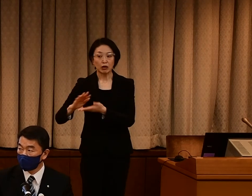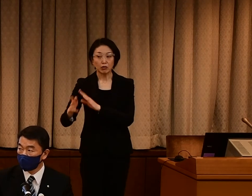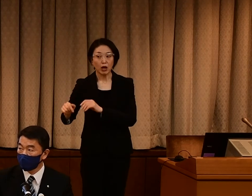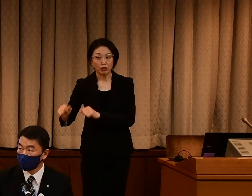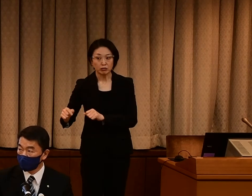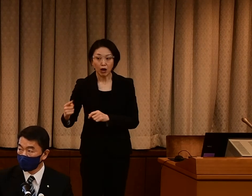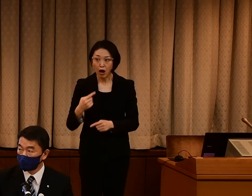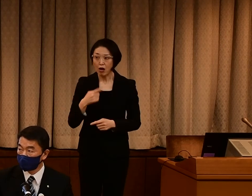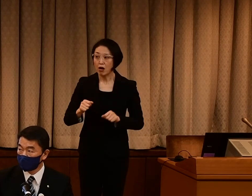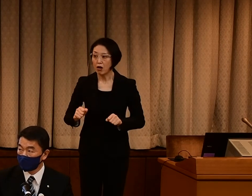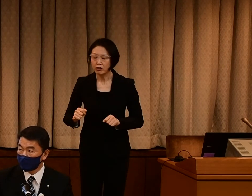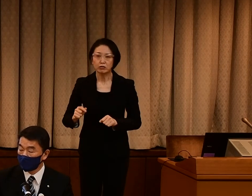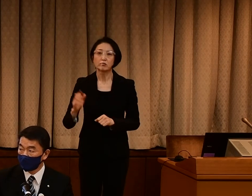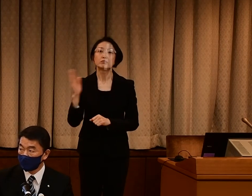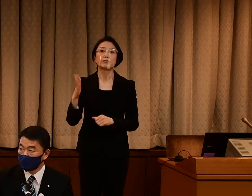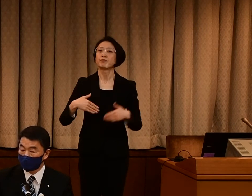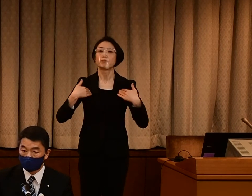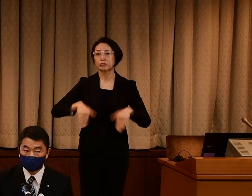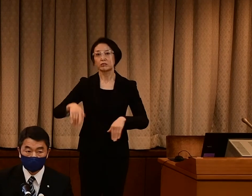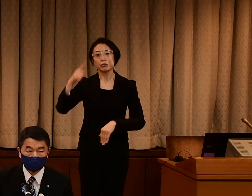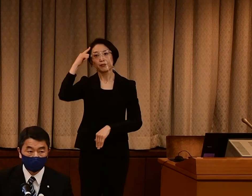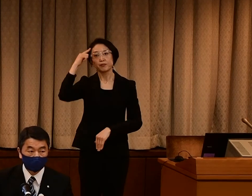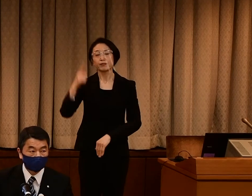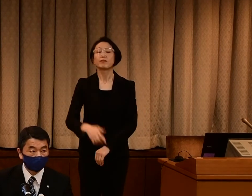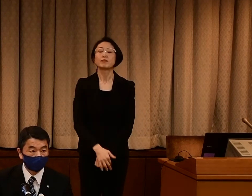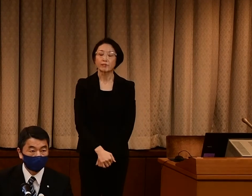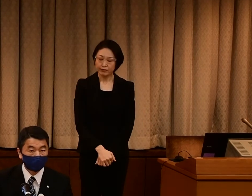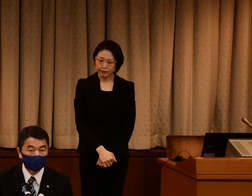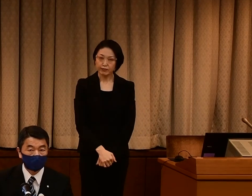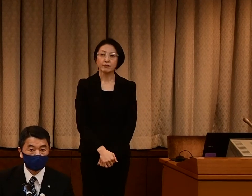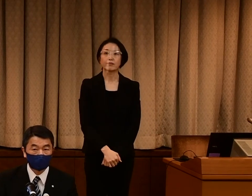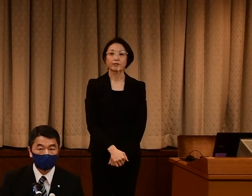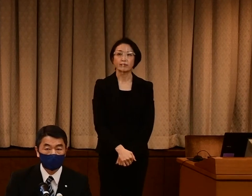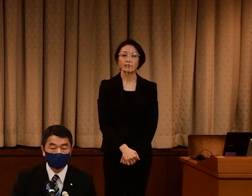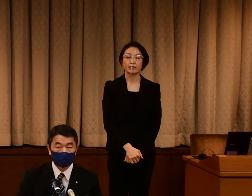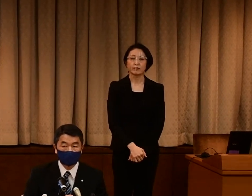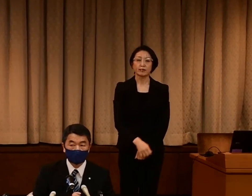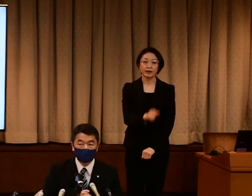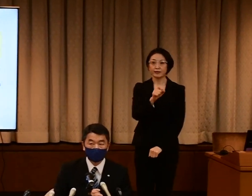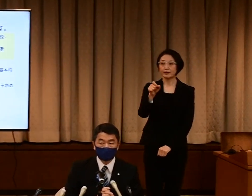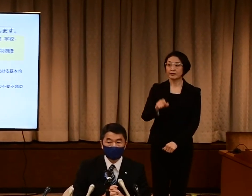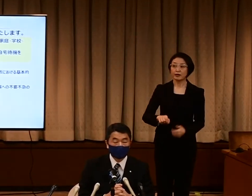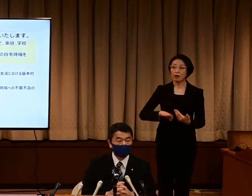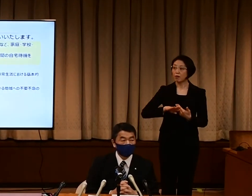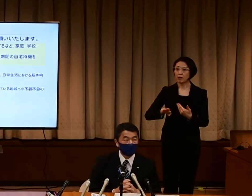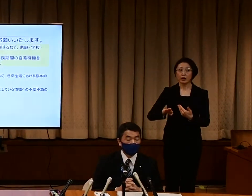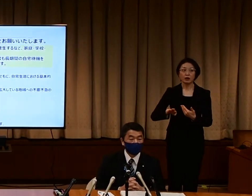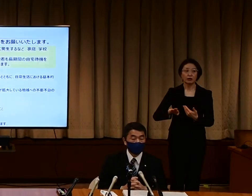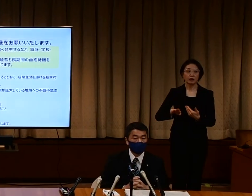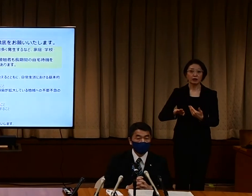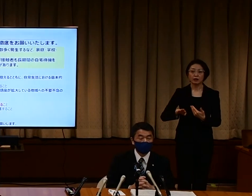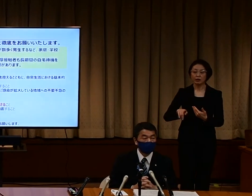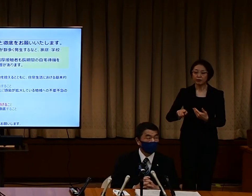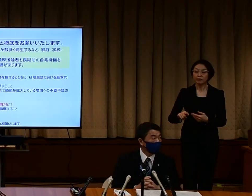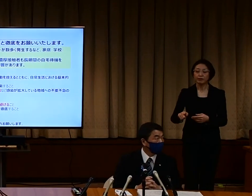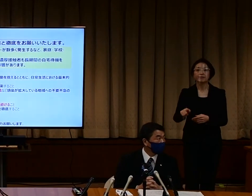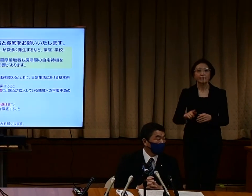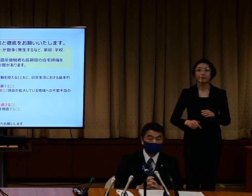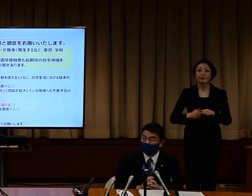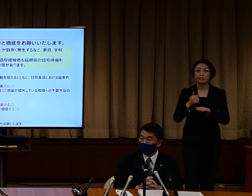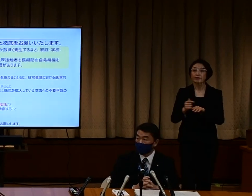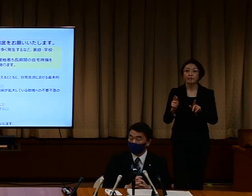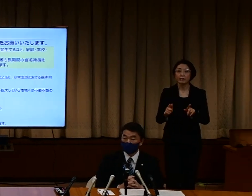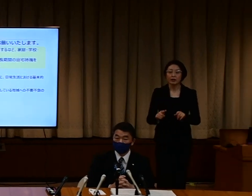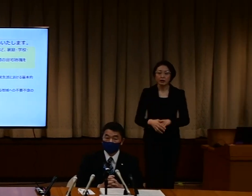ないというふうに思っています。 はい、ありがとうございました。はい、他にございますでしょうか。 一つよろしい